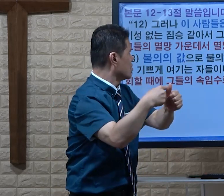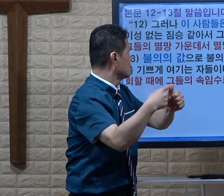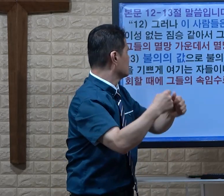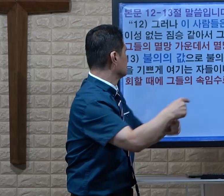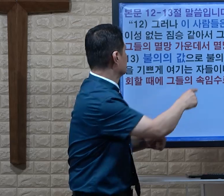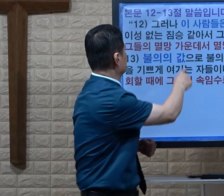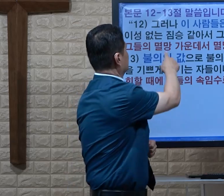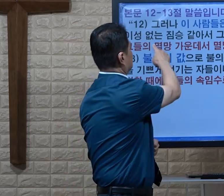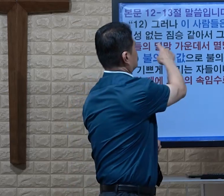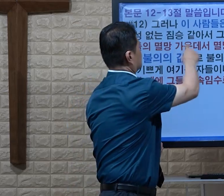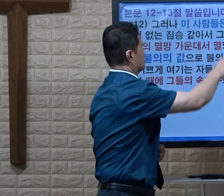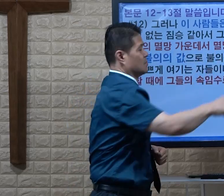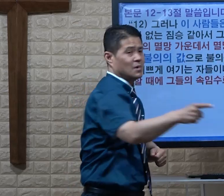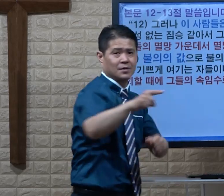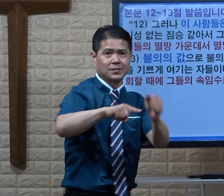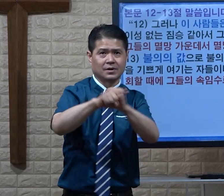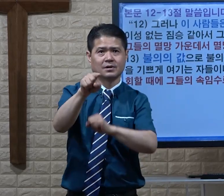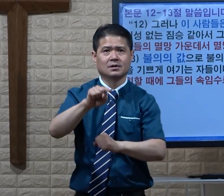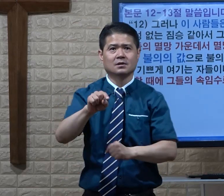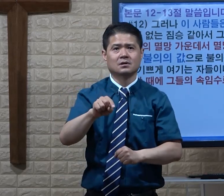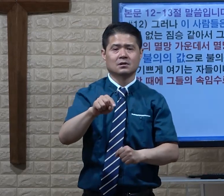그 알지 못하는 것을 비방하고